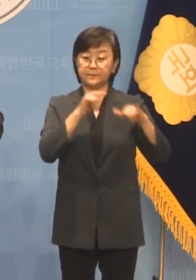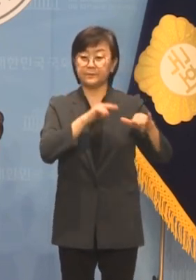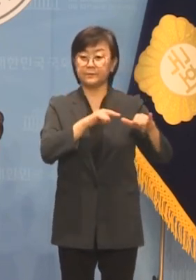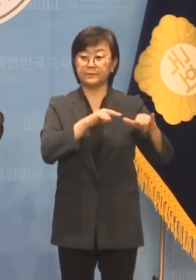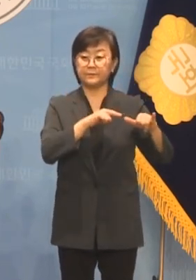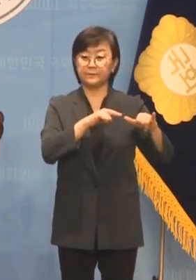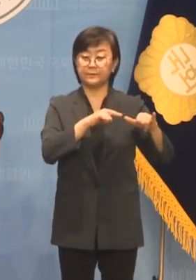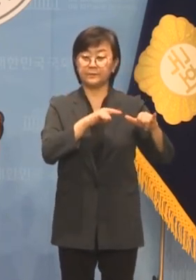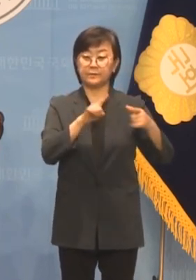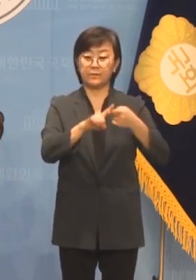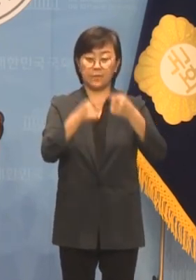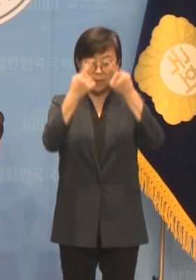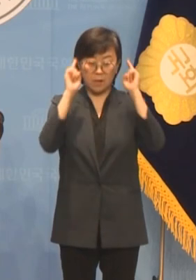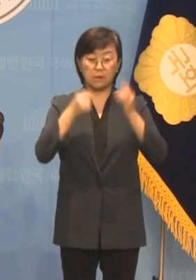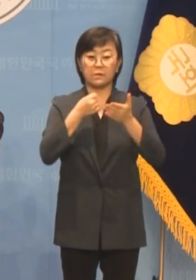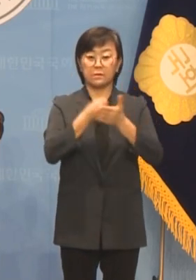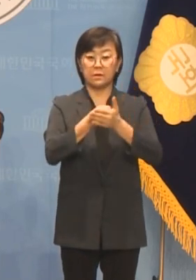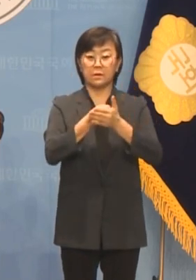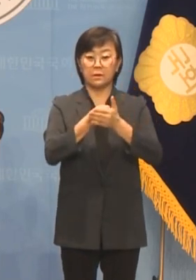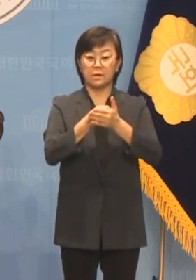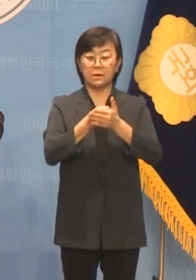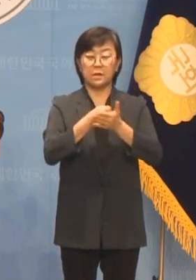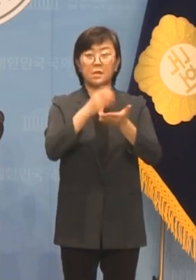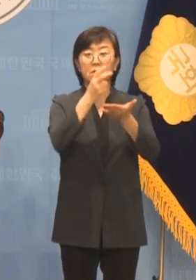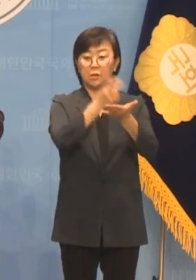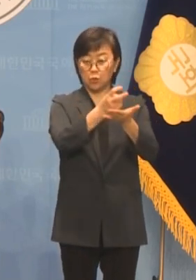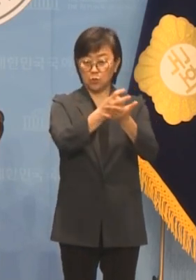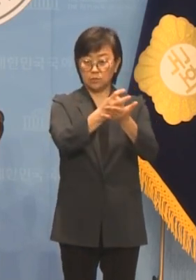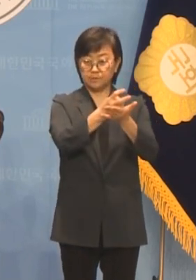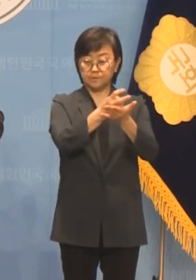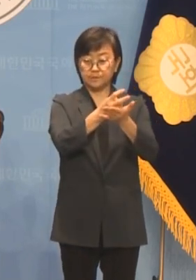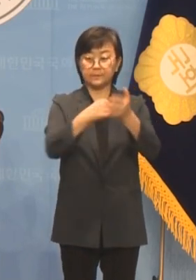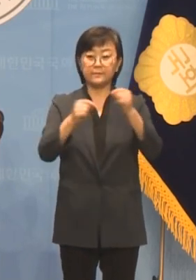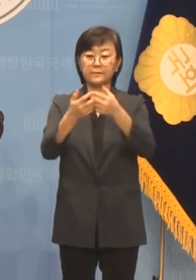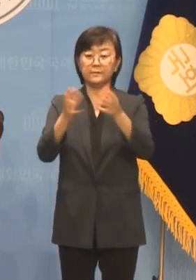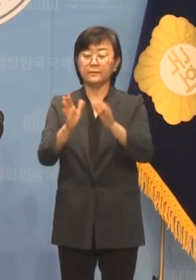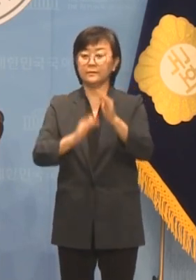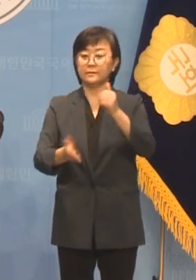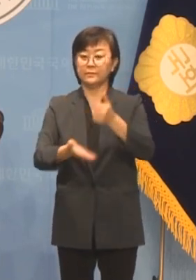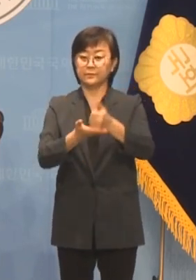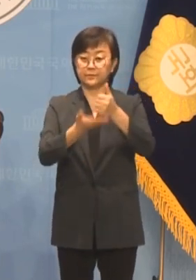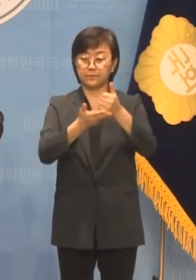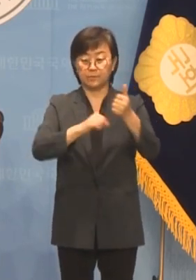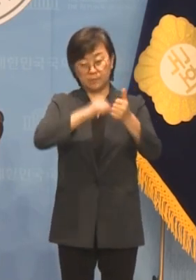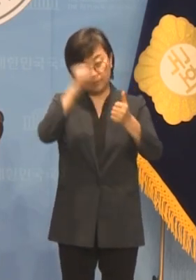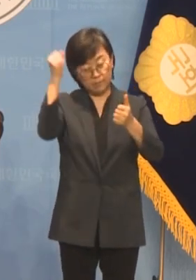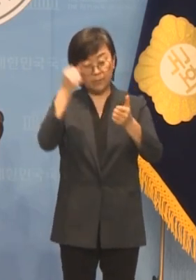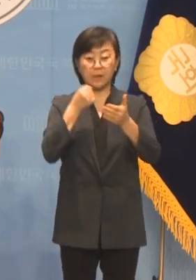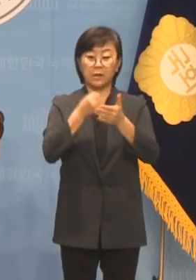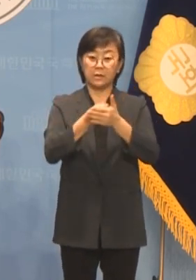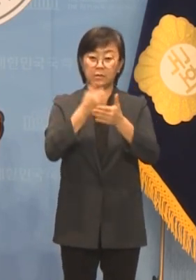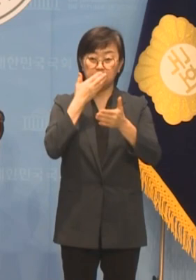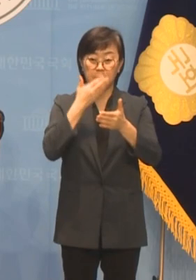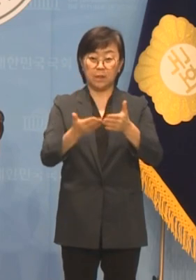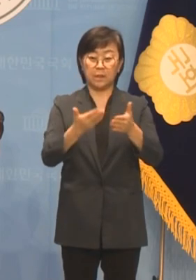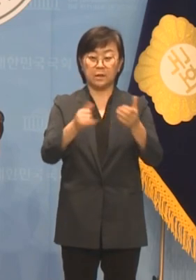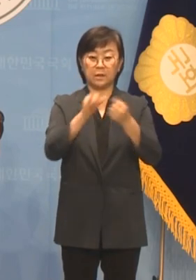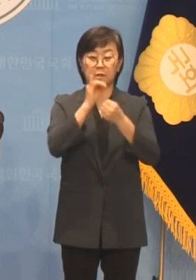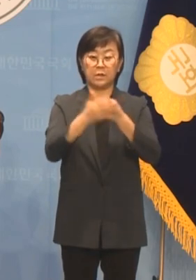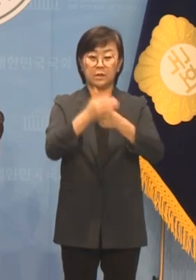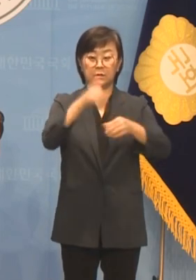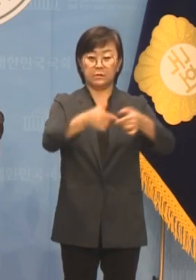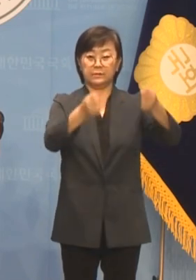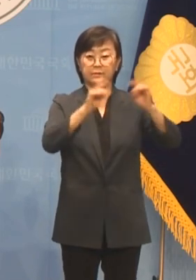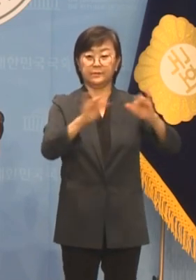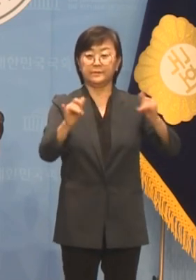자녀의 대학을 결정짓는 대입제도, 정당 공천이 당선을 결정하다시피 하여